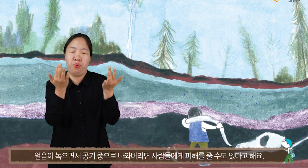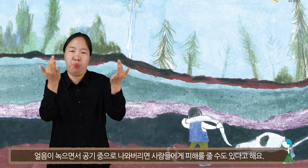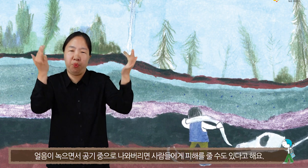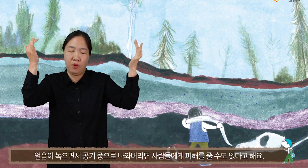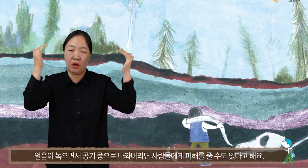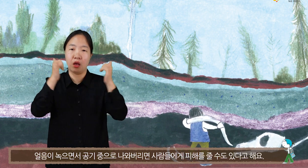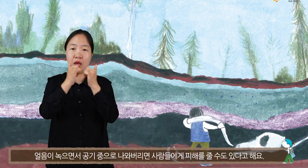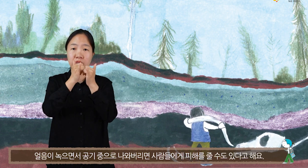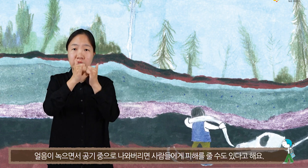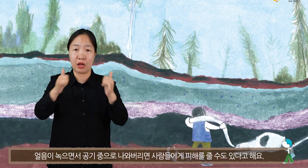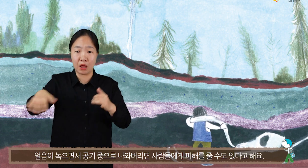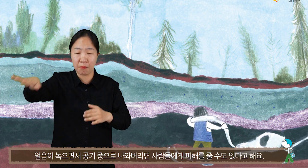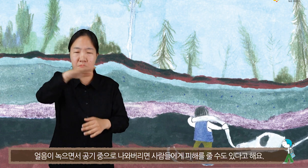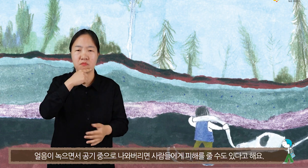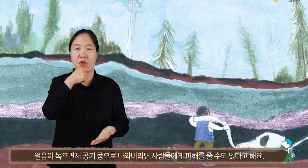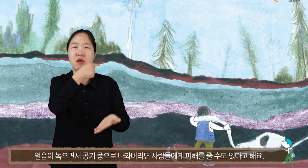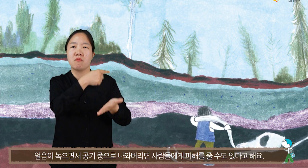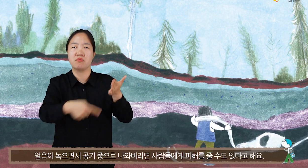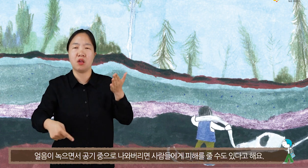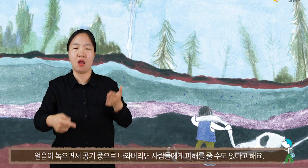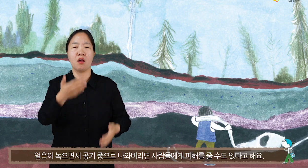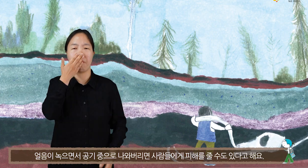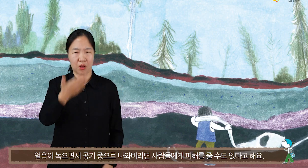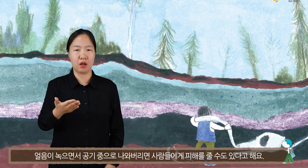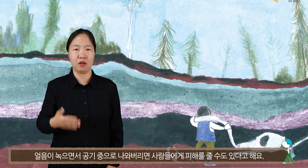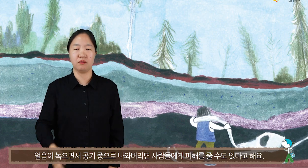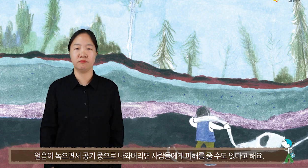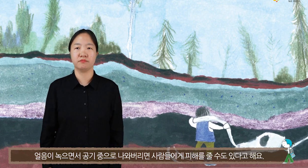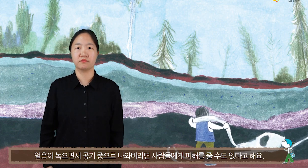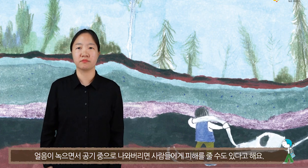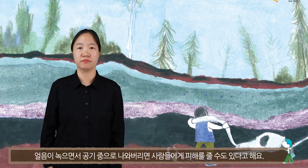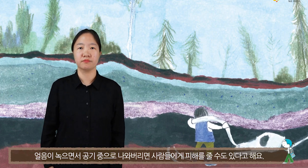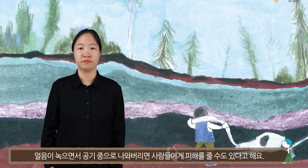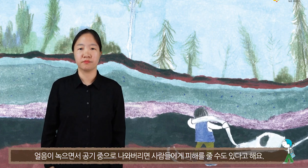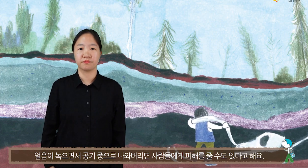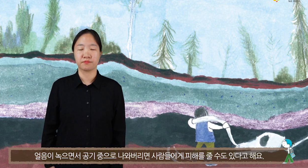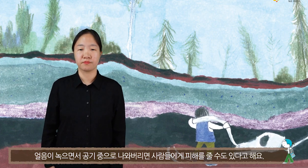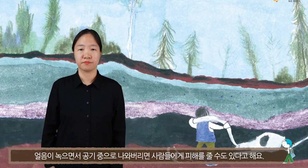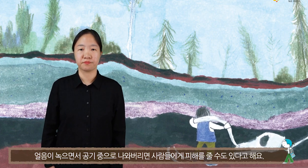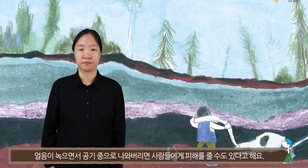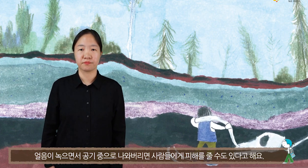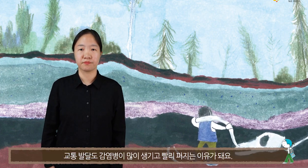중으로 나와버리면 사람들에게 피해를 줄 수도 있다고 해요.